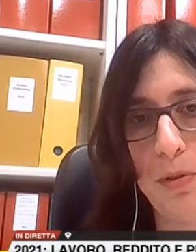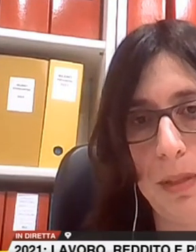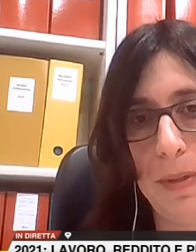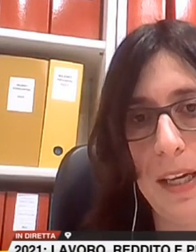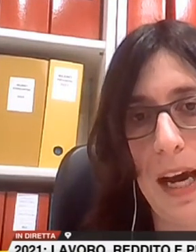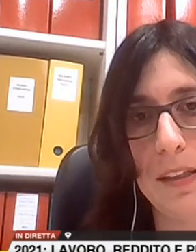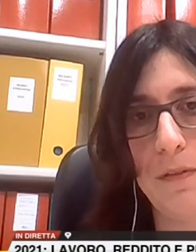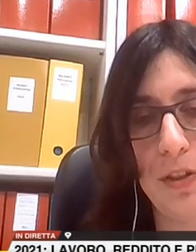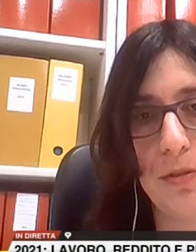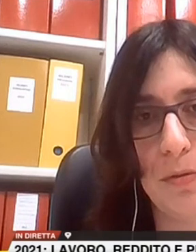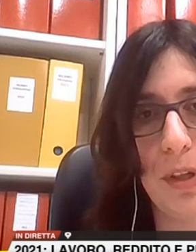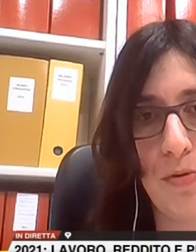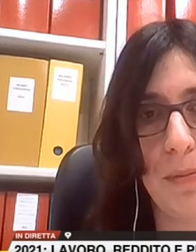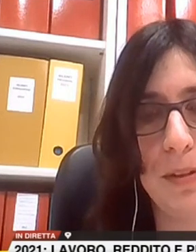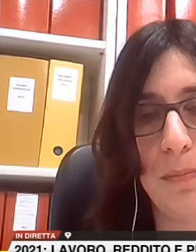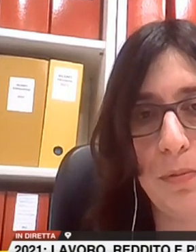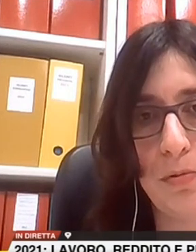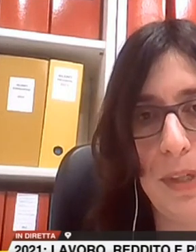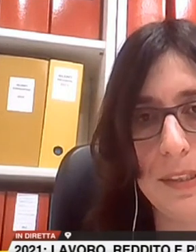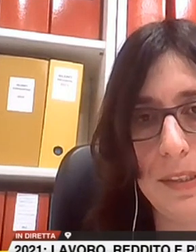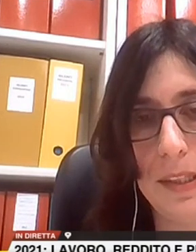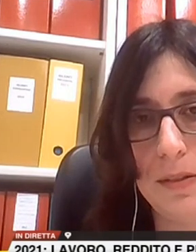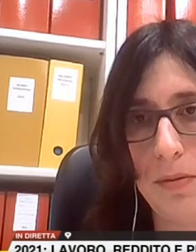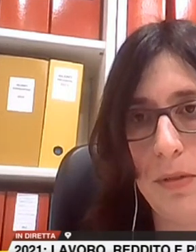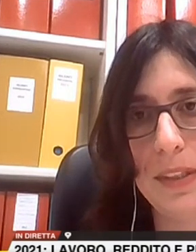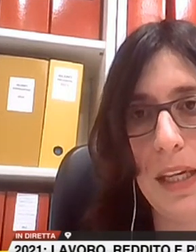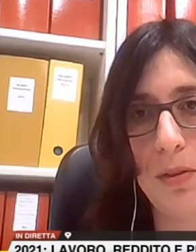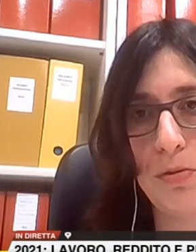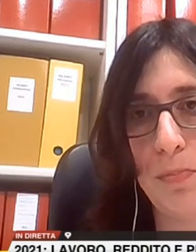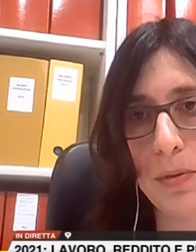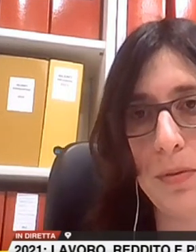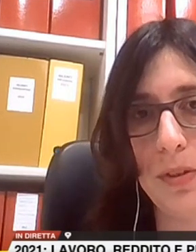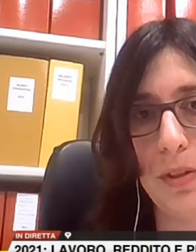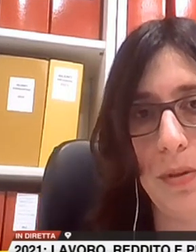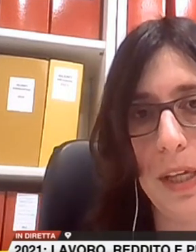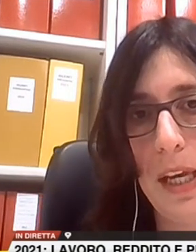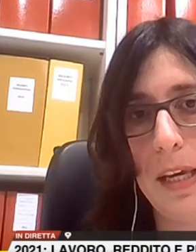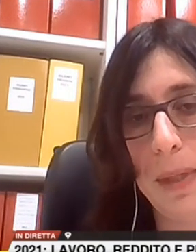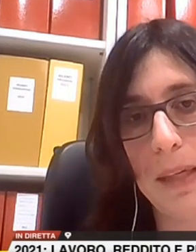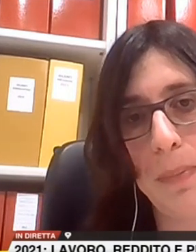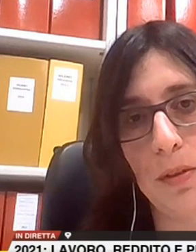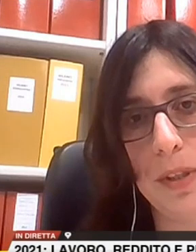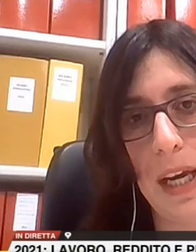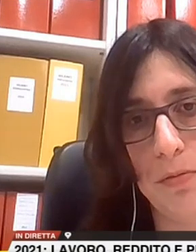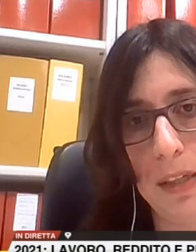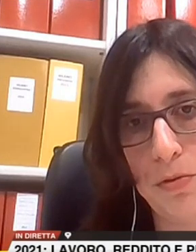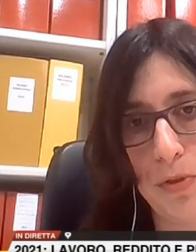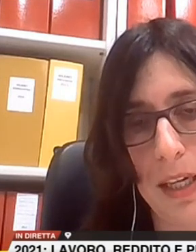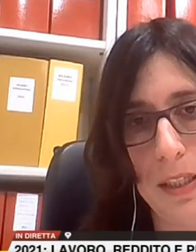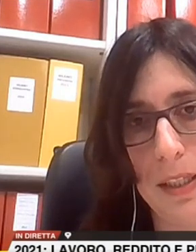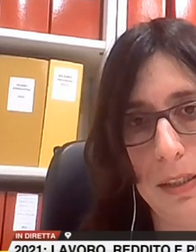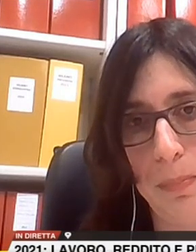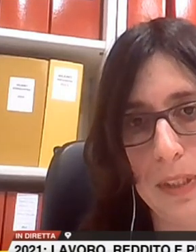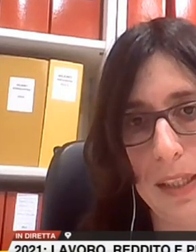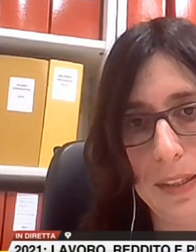il più possibile, anche facendo un ragionamento appunto sulle casse integrazioni e quant'altro a supporto dei settori, perché per noi è un danno